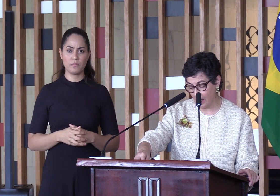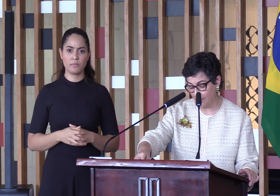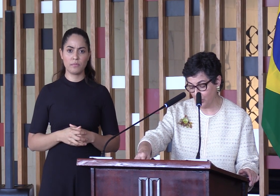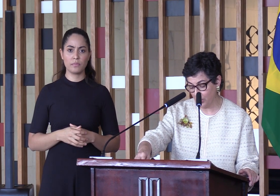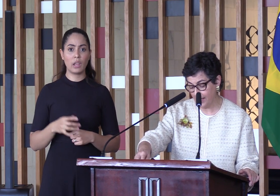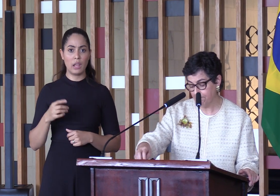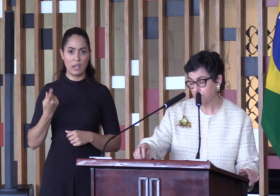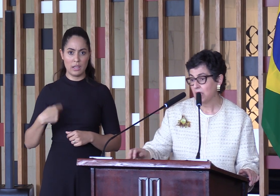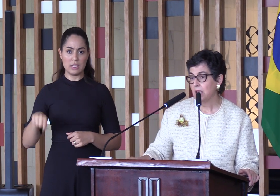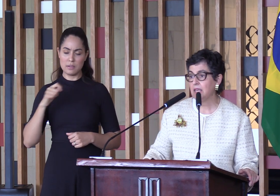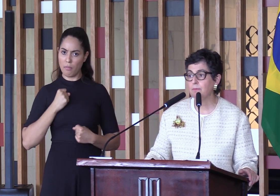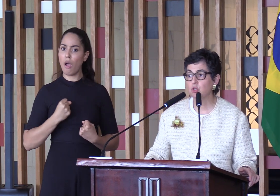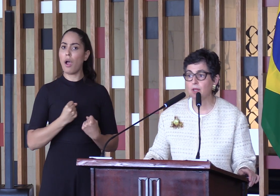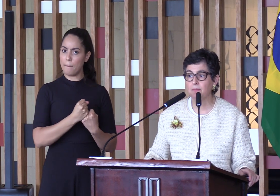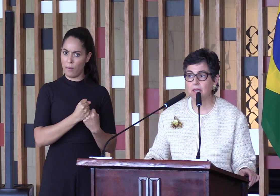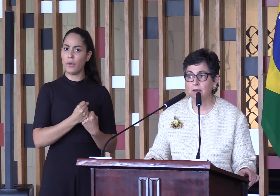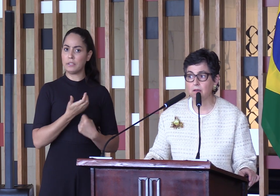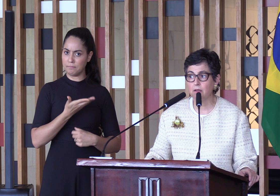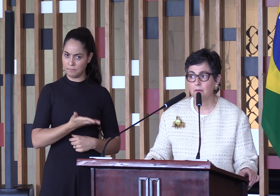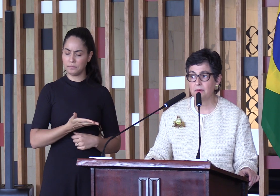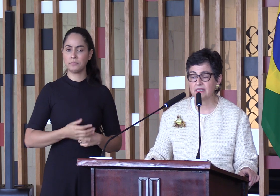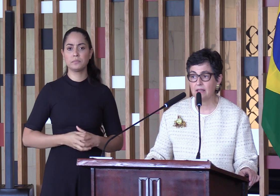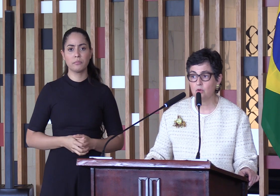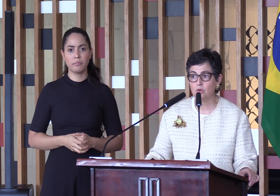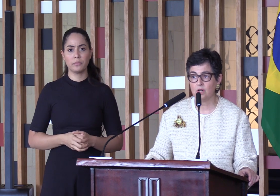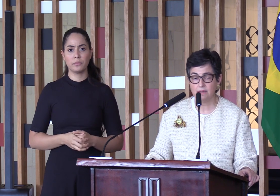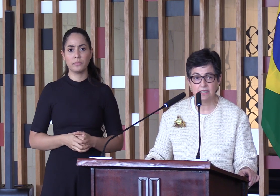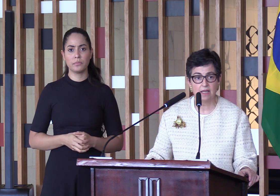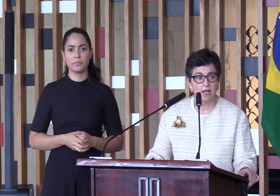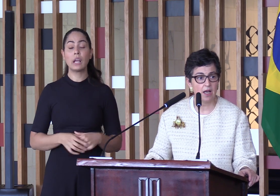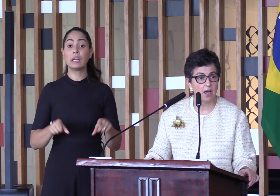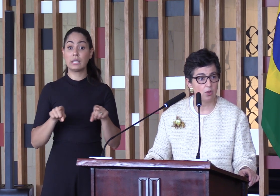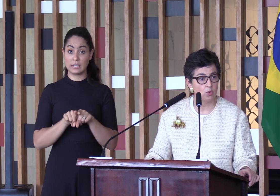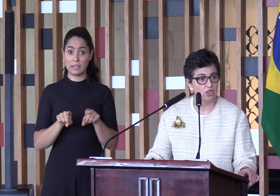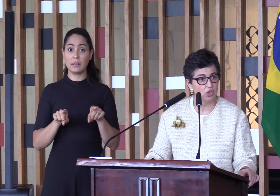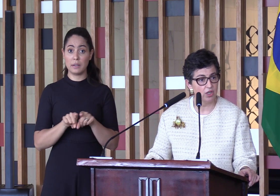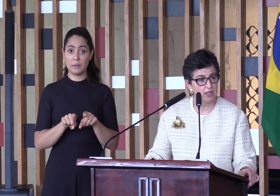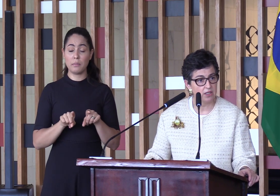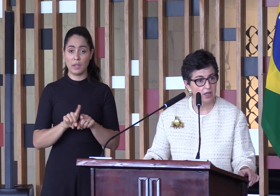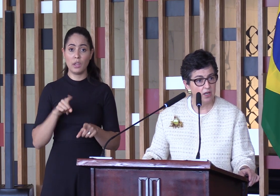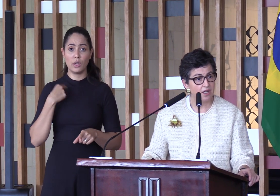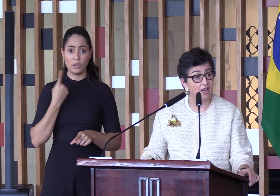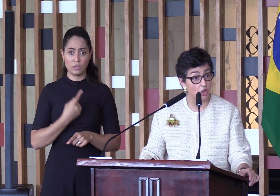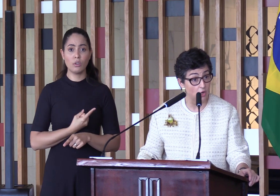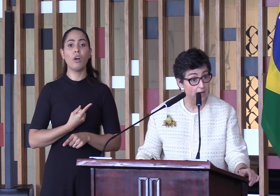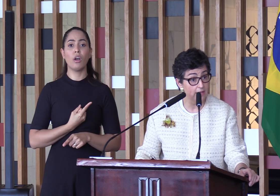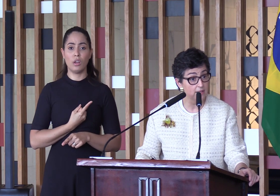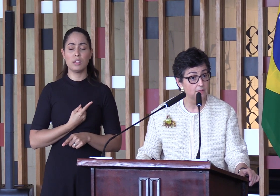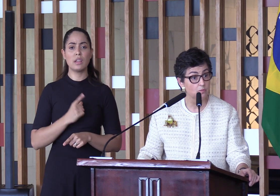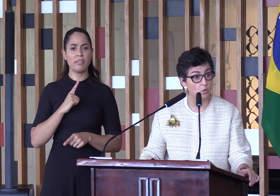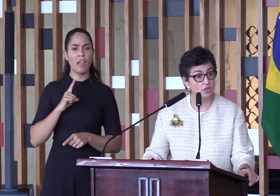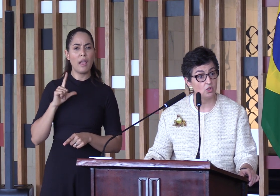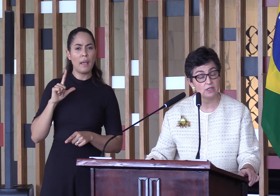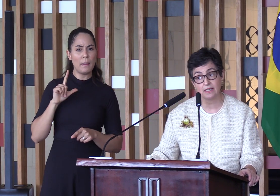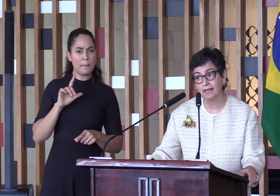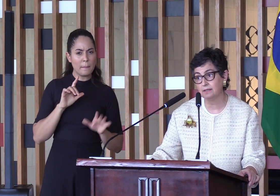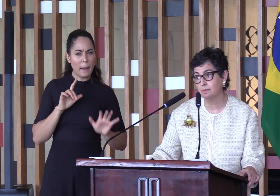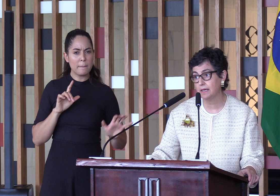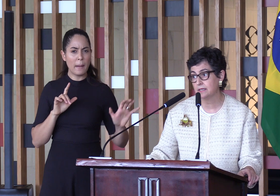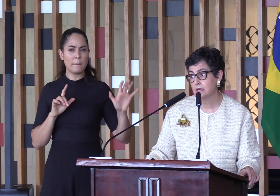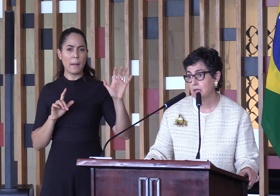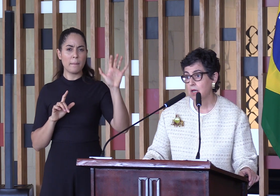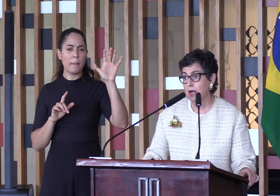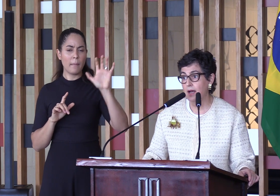que a España apoia. E temos também passado revista a questões regionales, questões